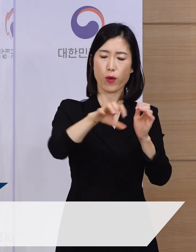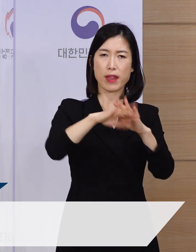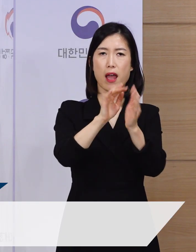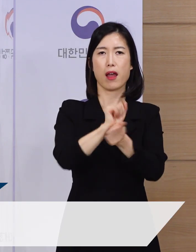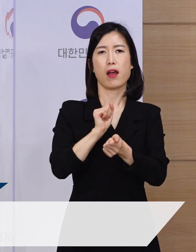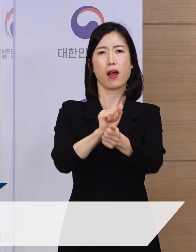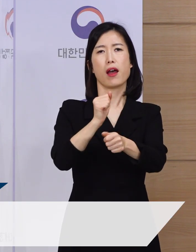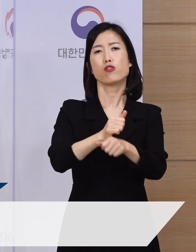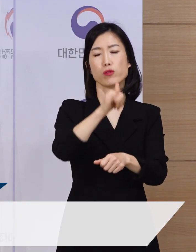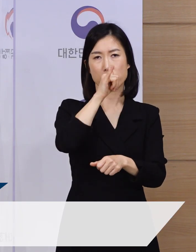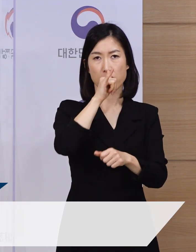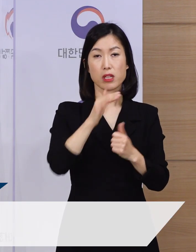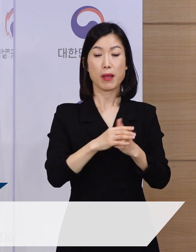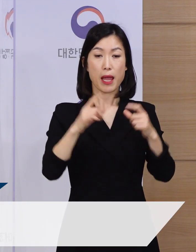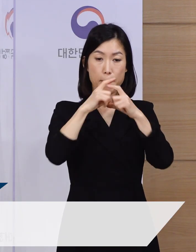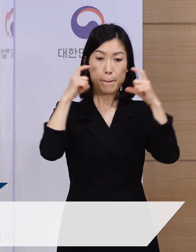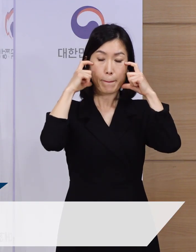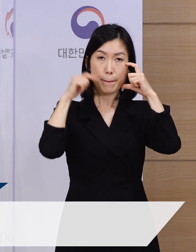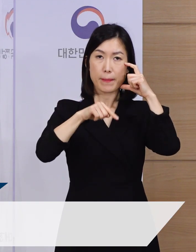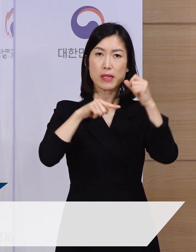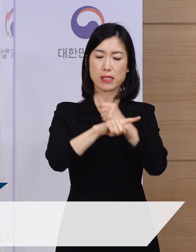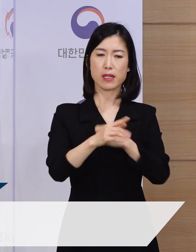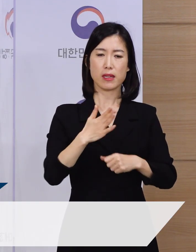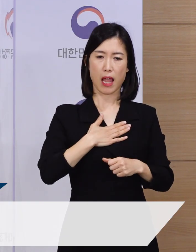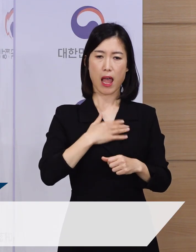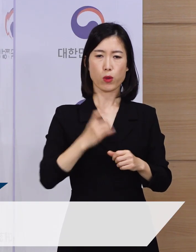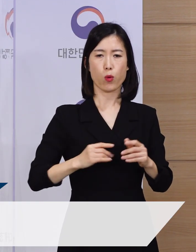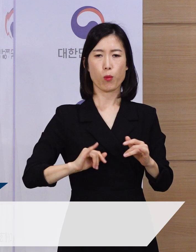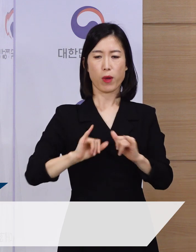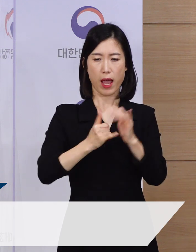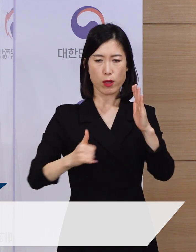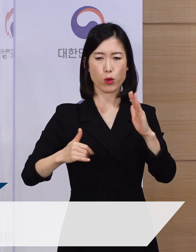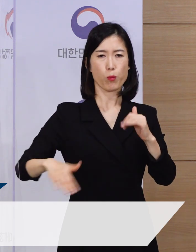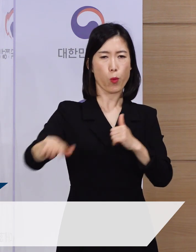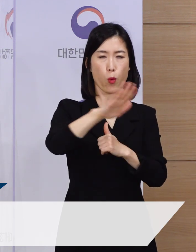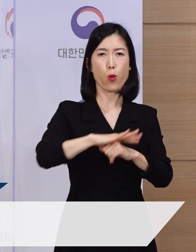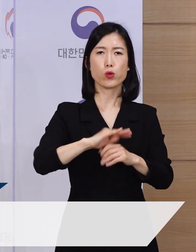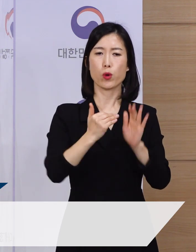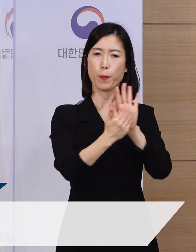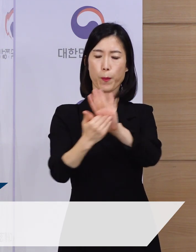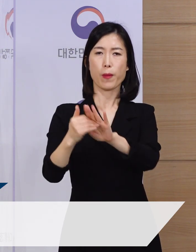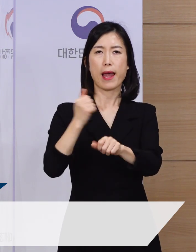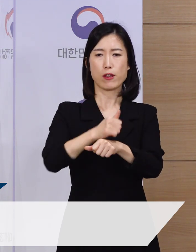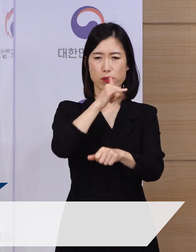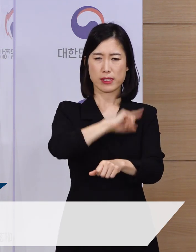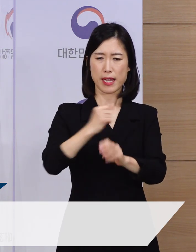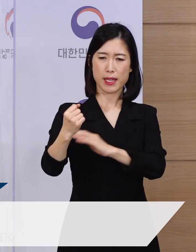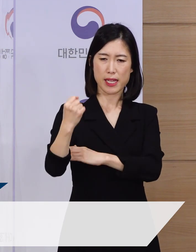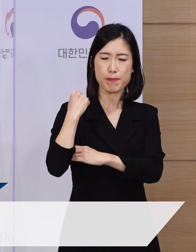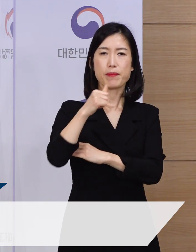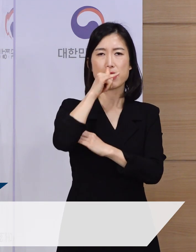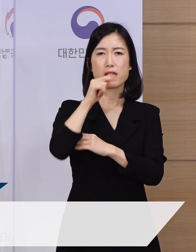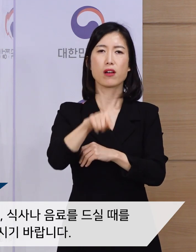착용은 나와 우리 모두를 지킬 수 있는 가장 간편하면서도 강력한 수단입니다.